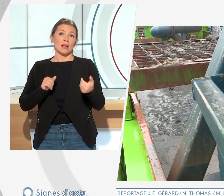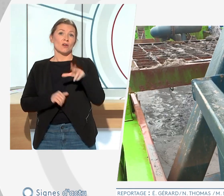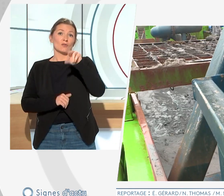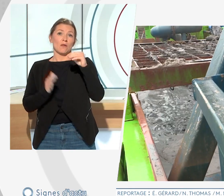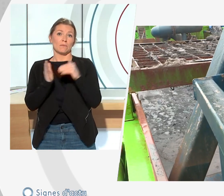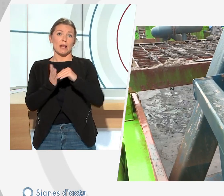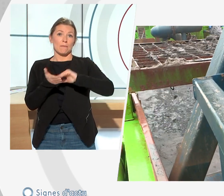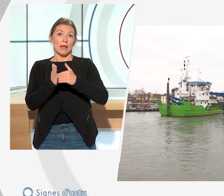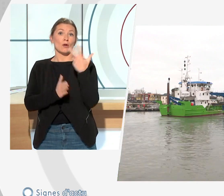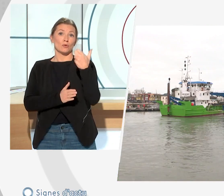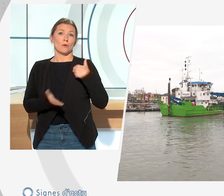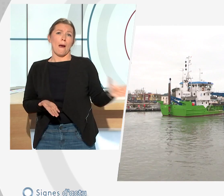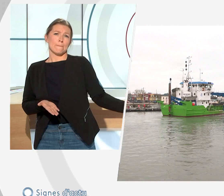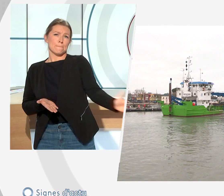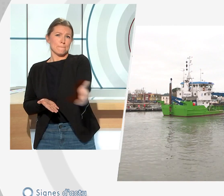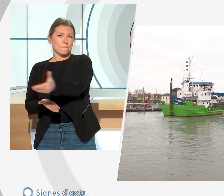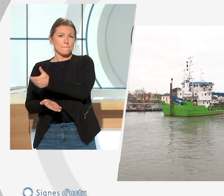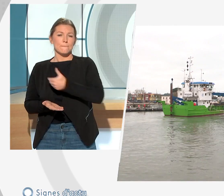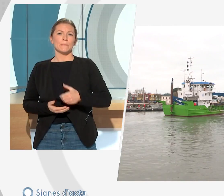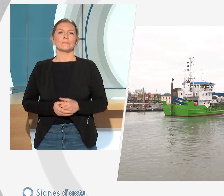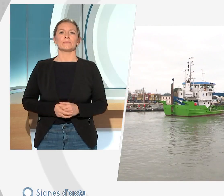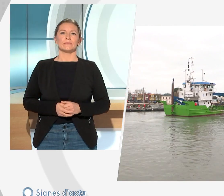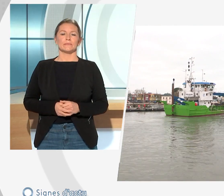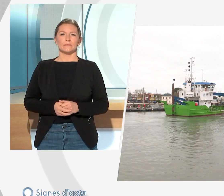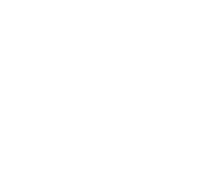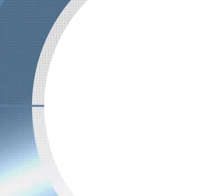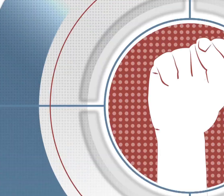de vase auront été retirés du vieux port.